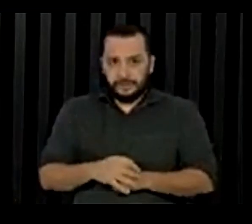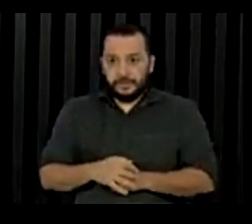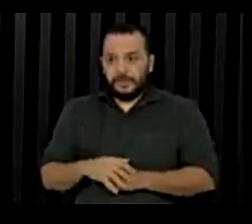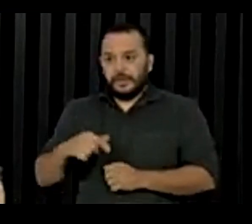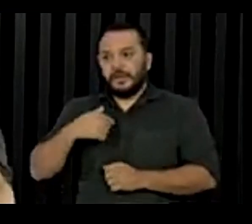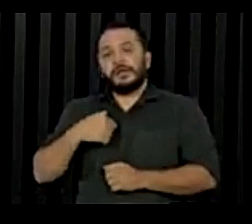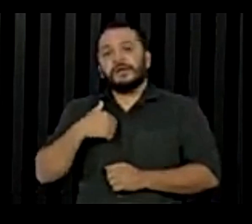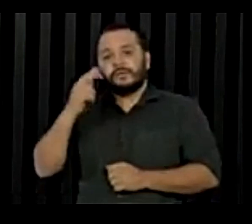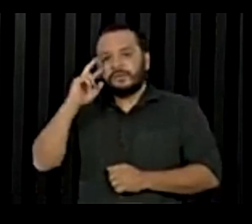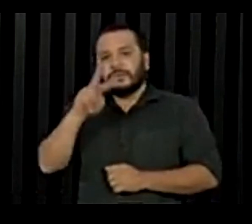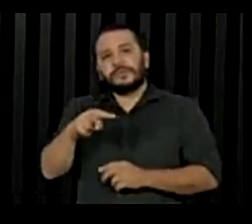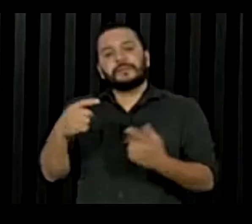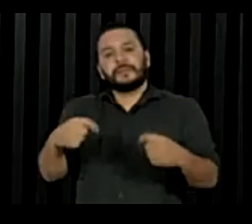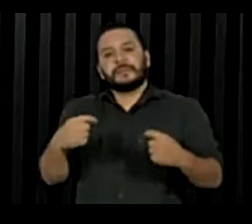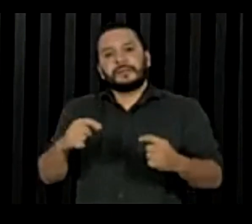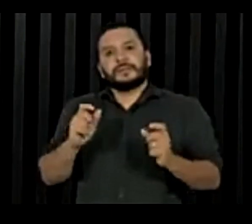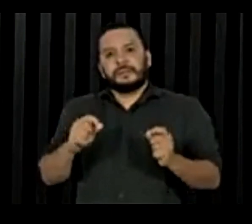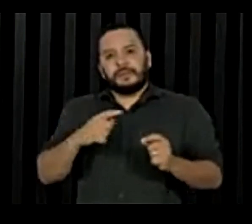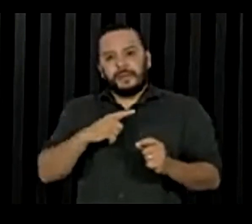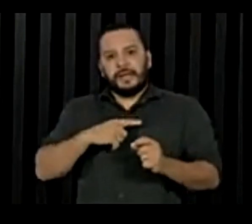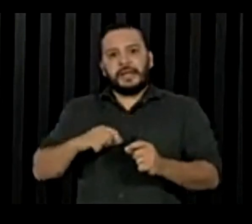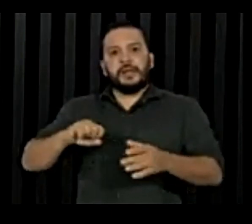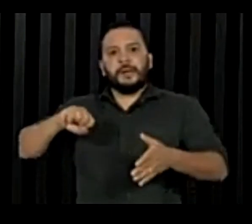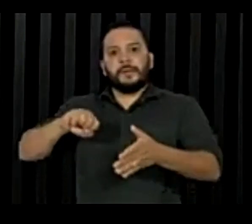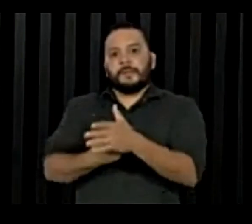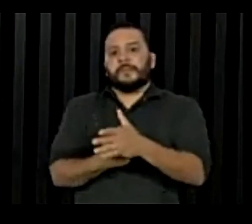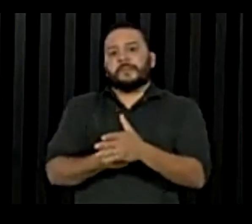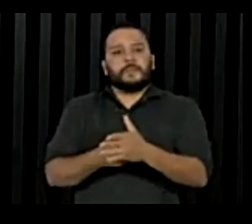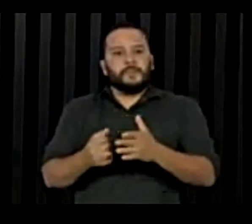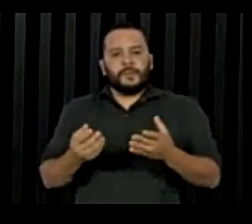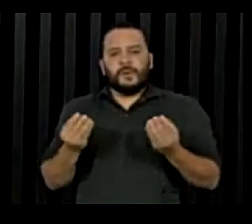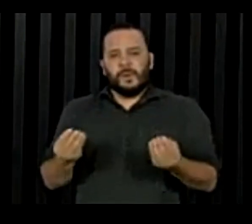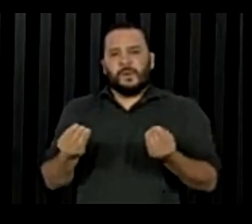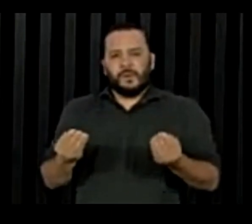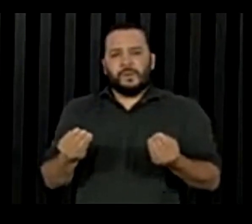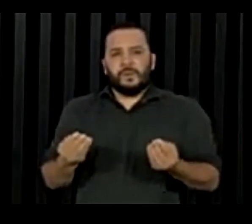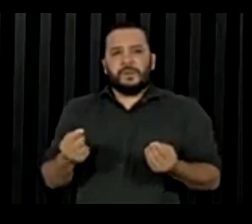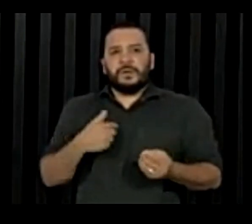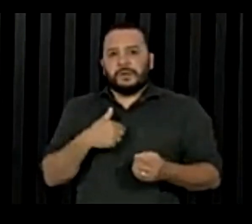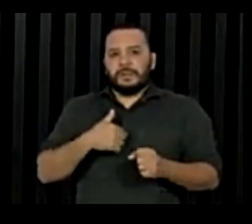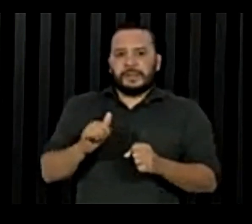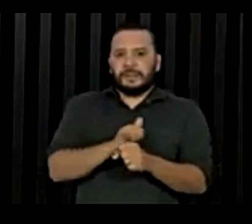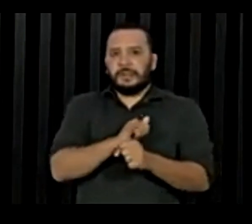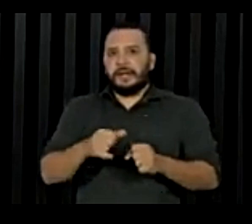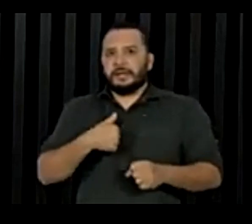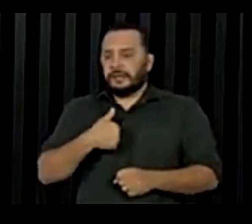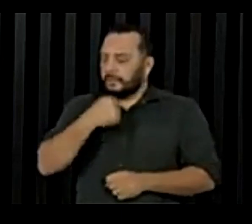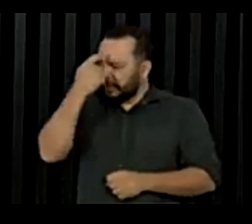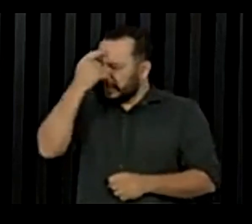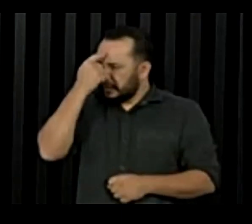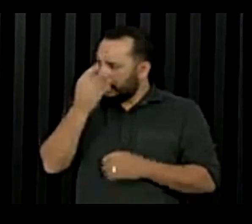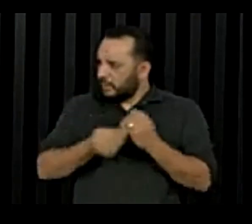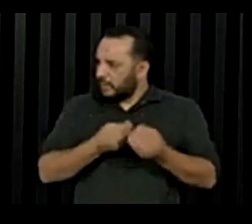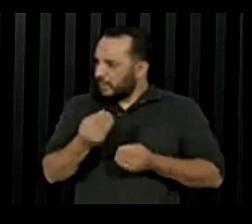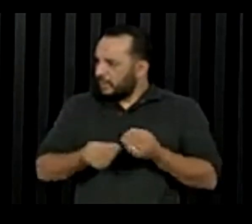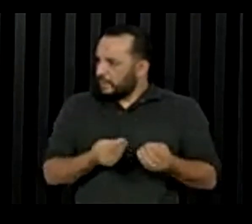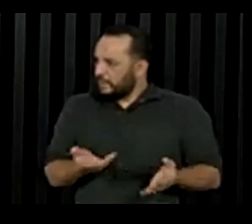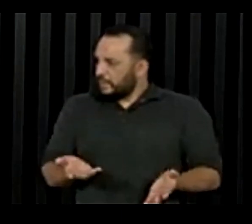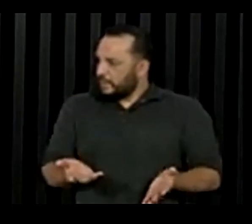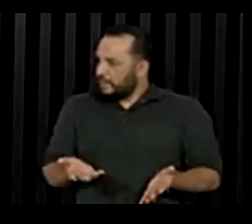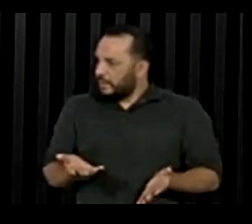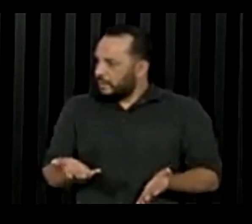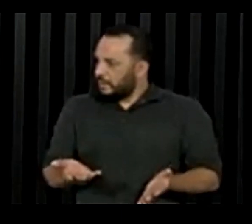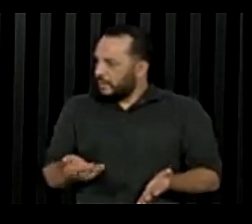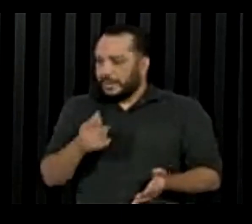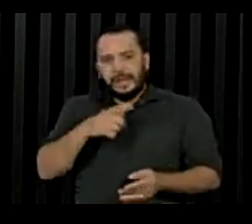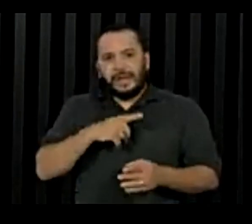necessário interromper aquela ação, de alguma maneira. A única coisa que eu conseguia pensar naquele momento era, a gente está diante de